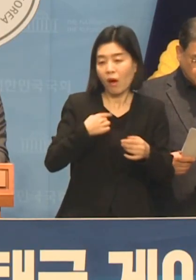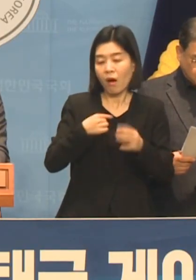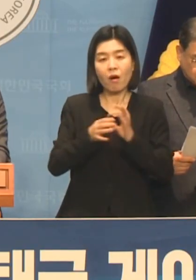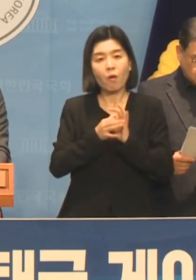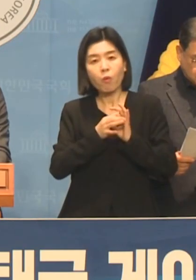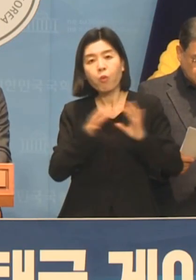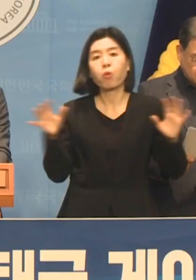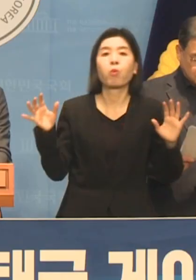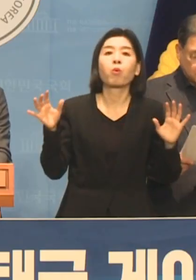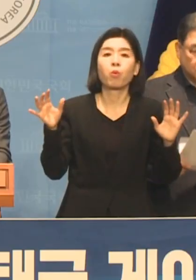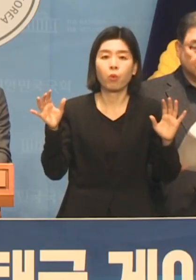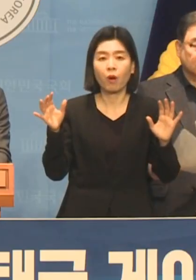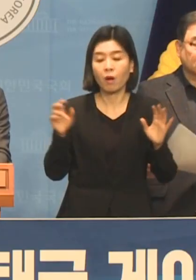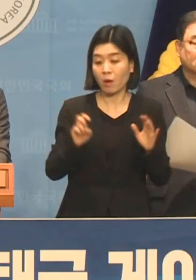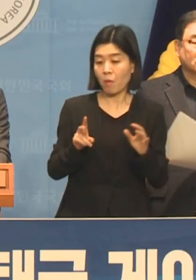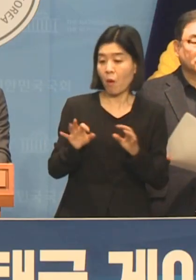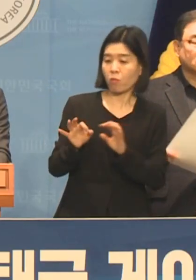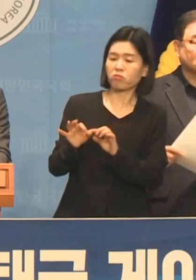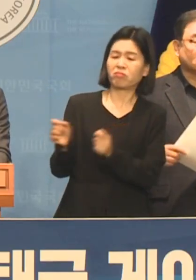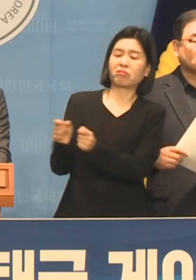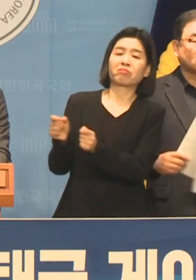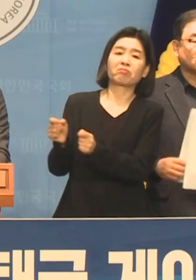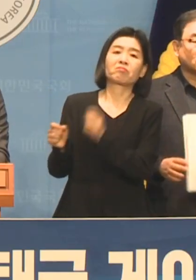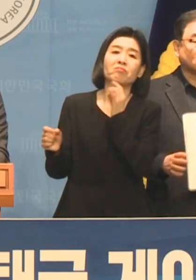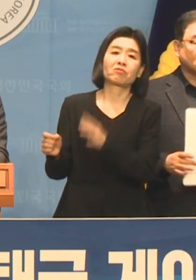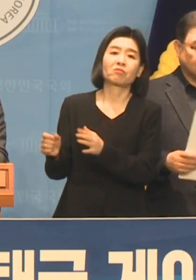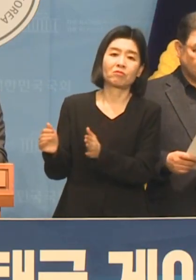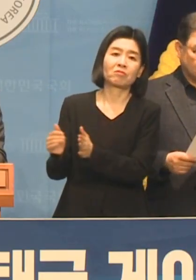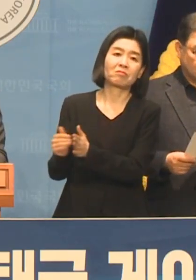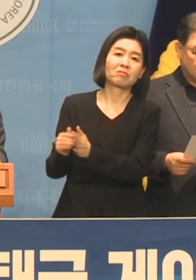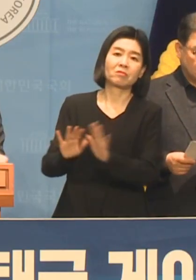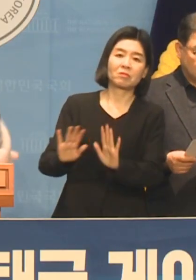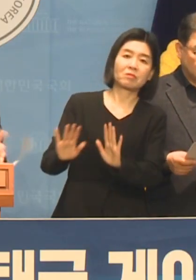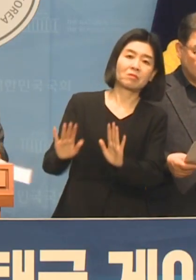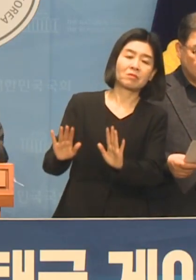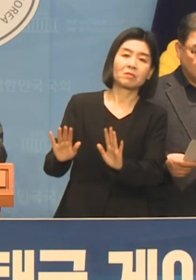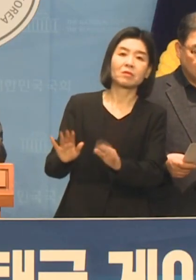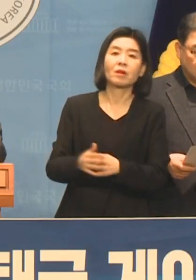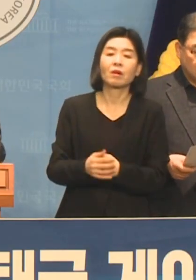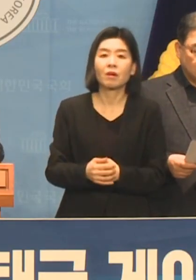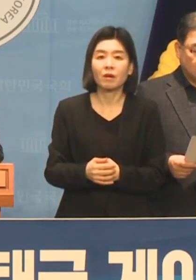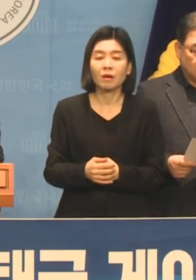아무런 관계없는 명태균 측근일 뿐이라고 선을 그었습니다.